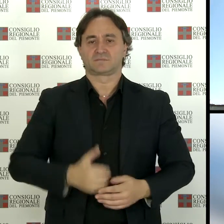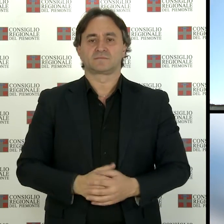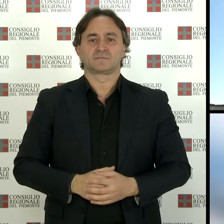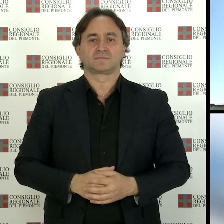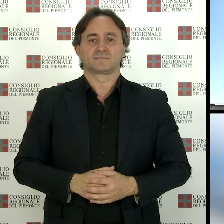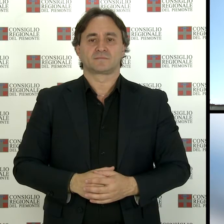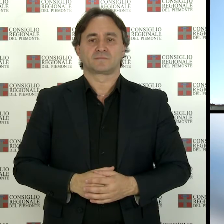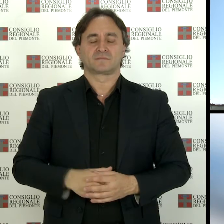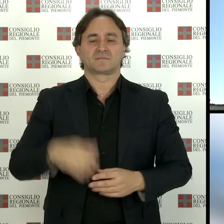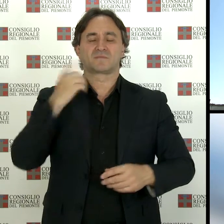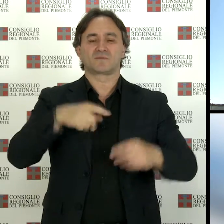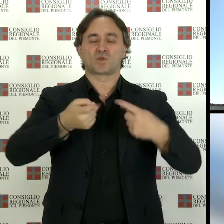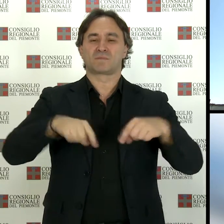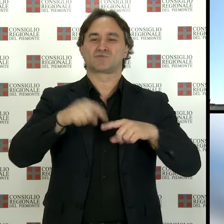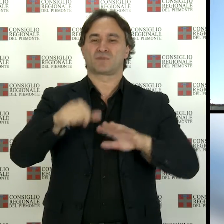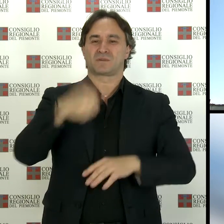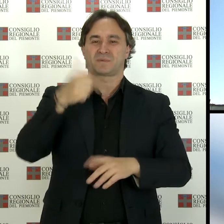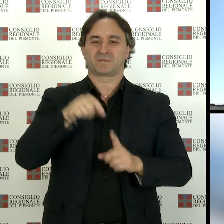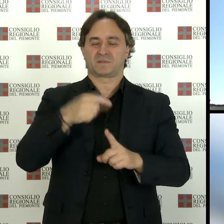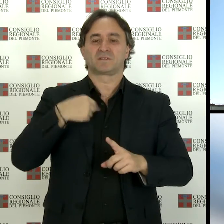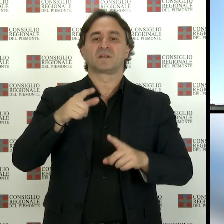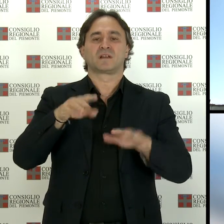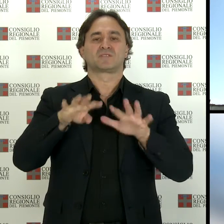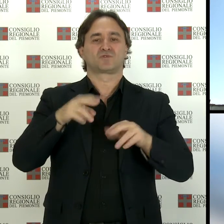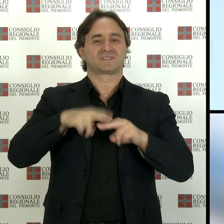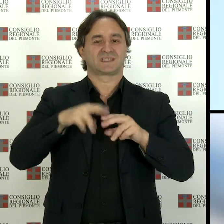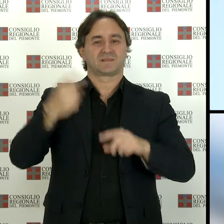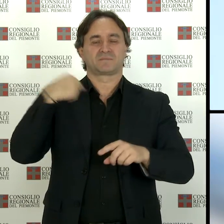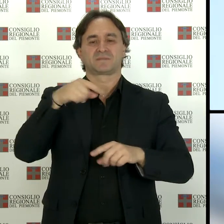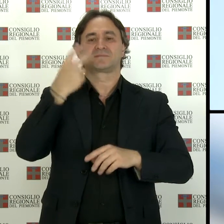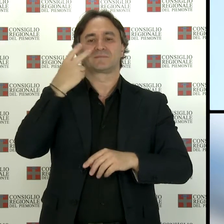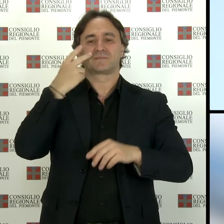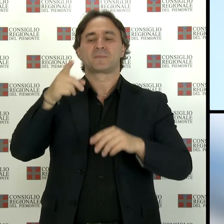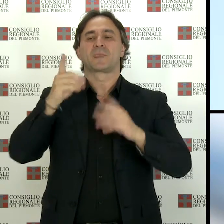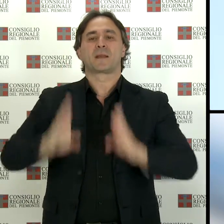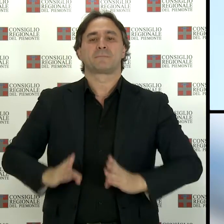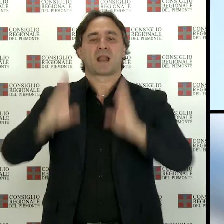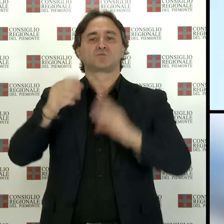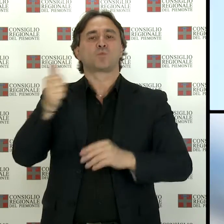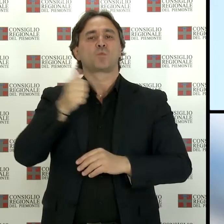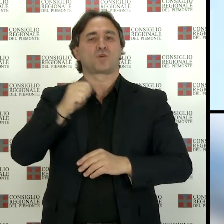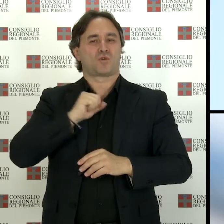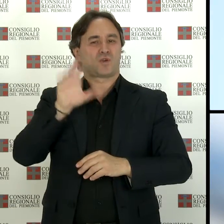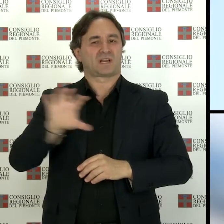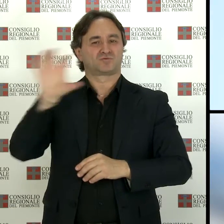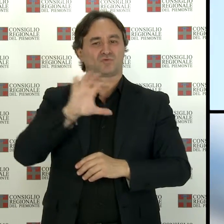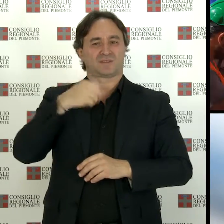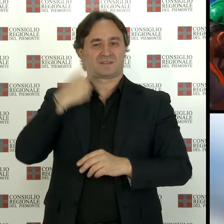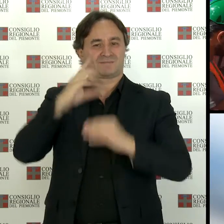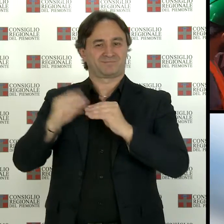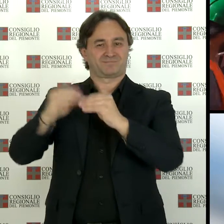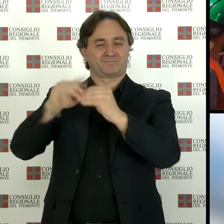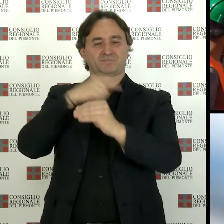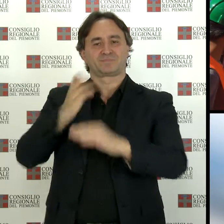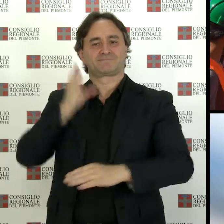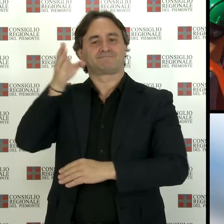La prima commissione ha svolto il 19 settembre un sopralluogo al cantiere del nuovo Palazzo Unico della Regione. Con l'assessore competente